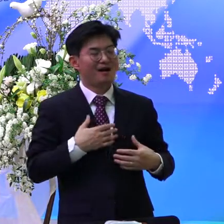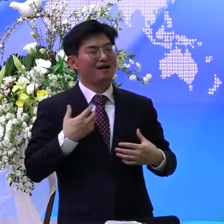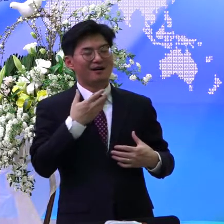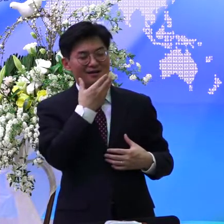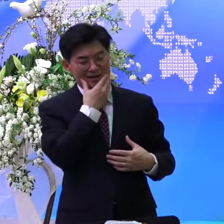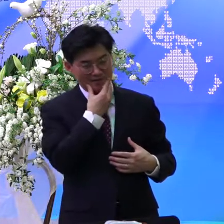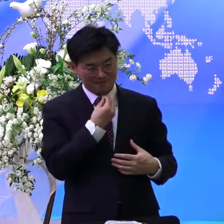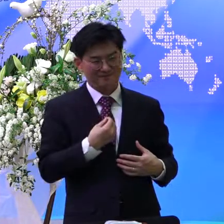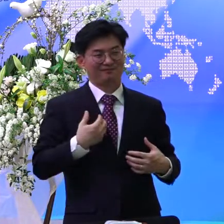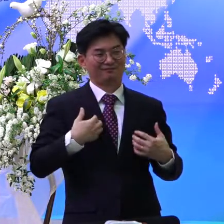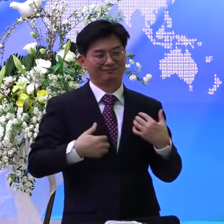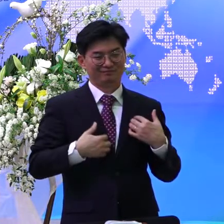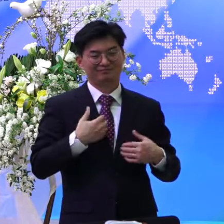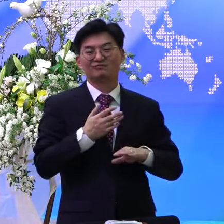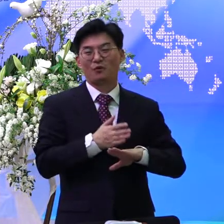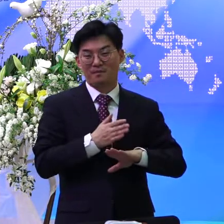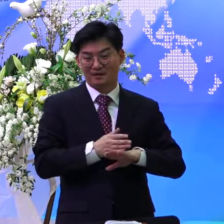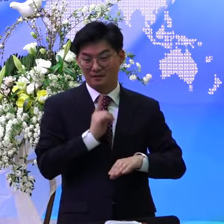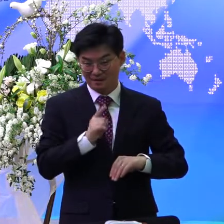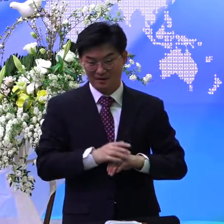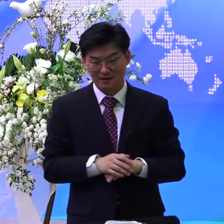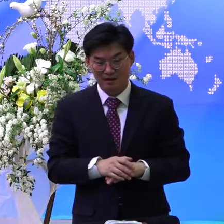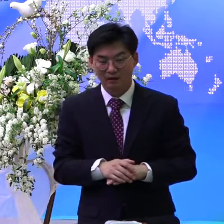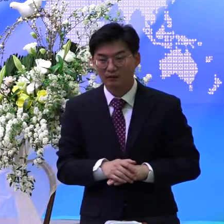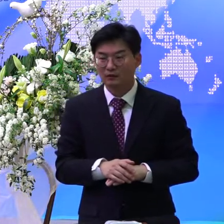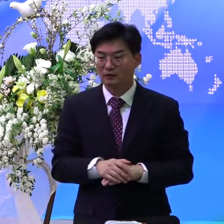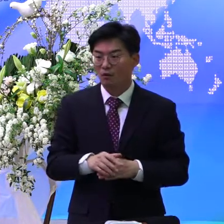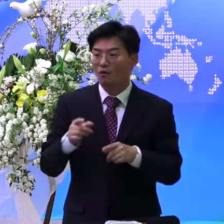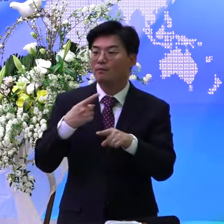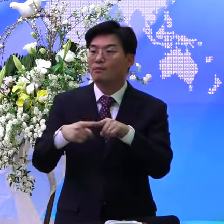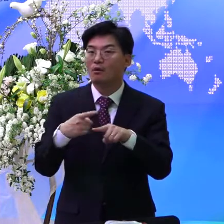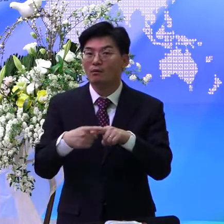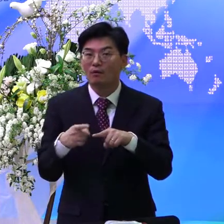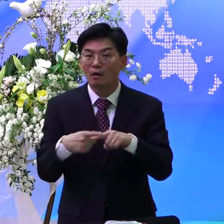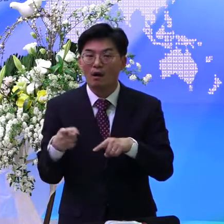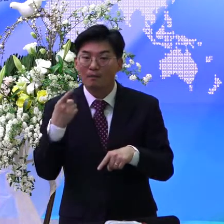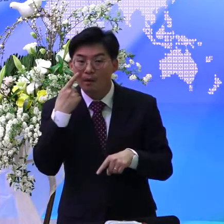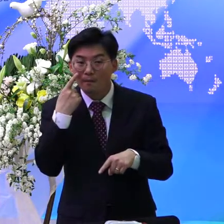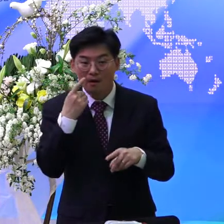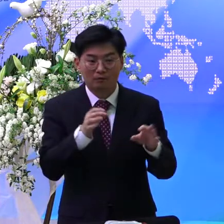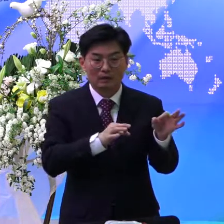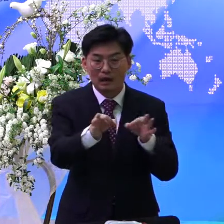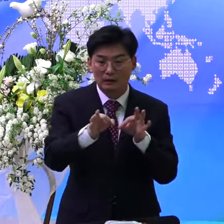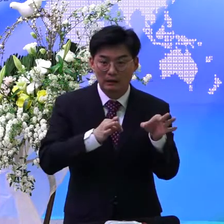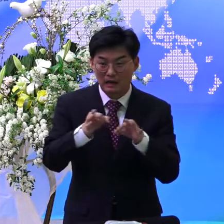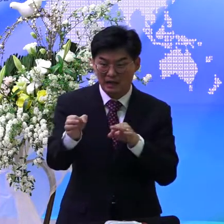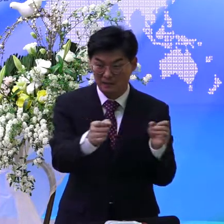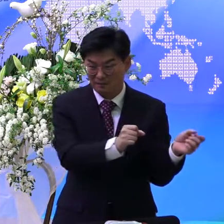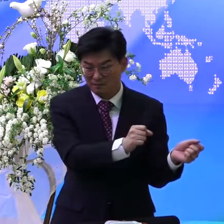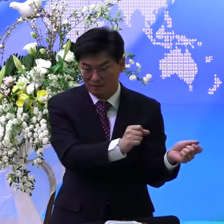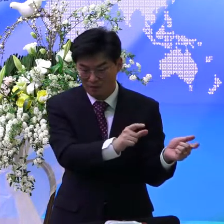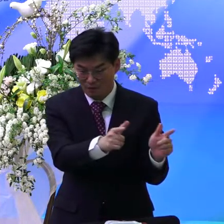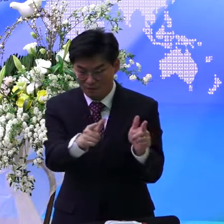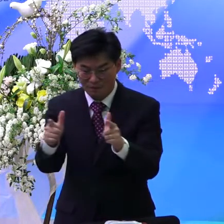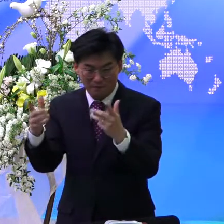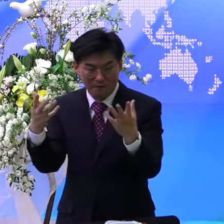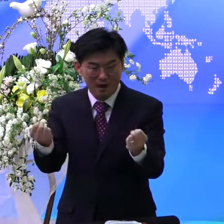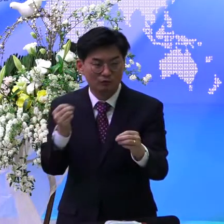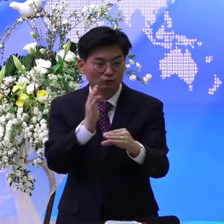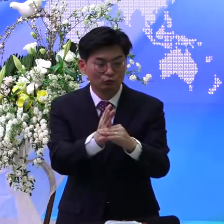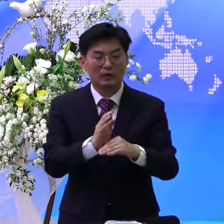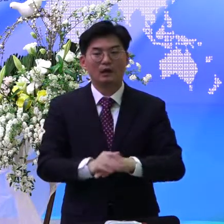식당을 평가하는 전문기관인 자가시라고 하는 기관인데 잡지도 만들어내고 레스토랑에 대한 정보도 제공하는데